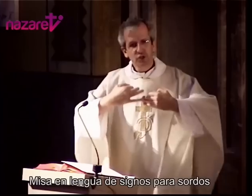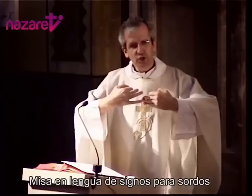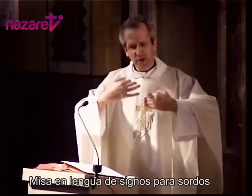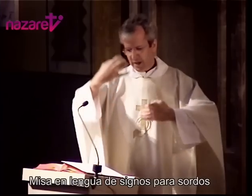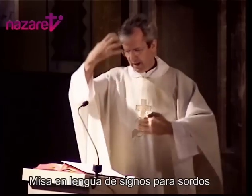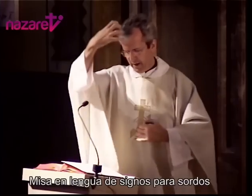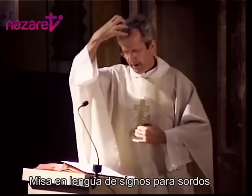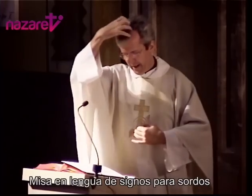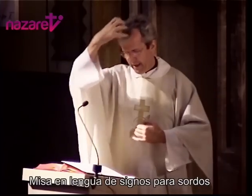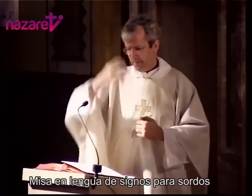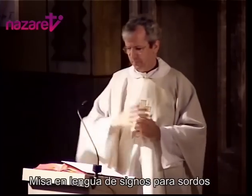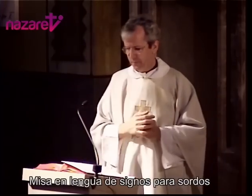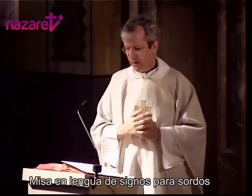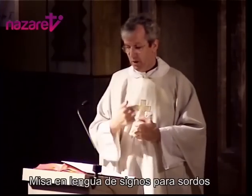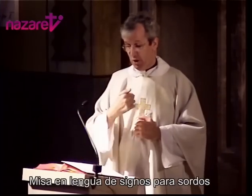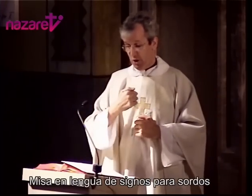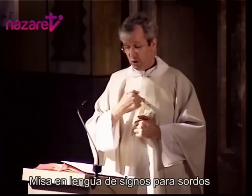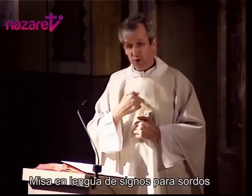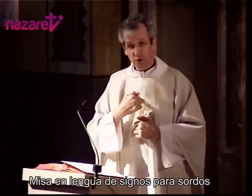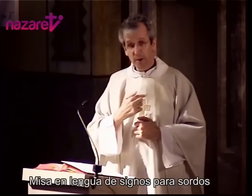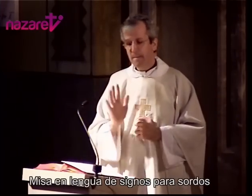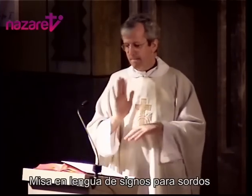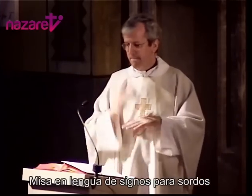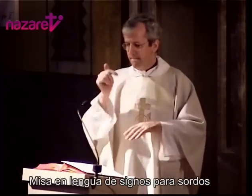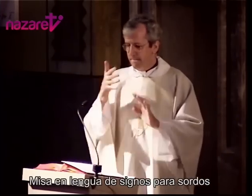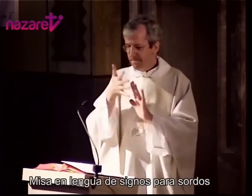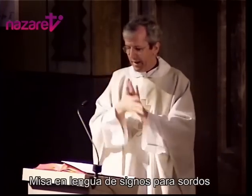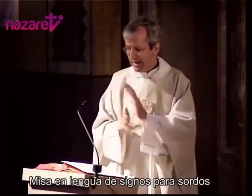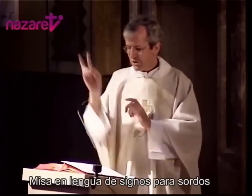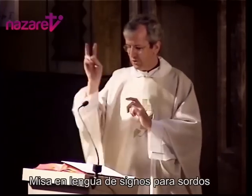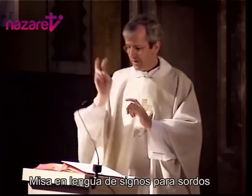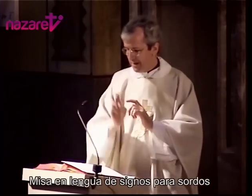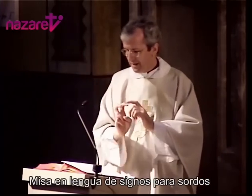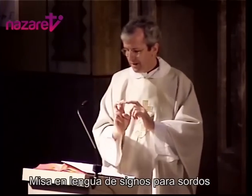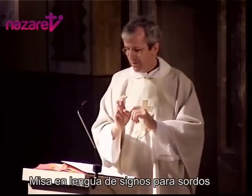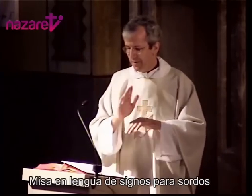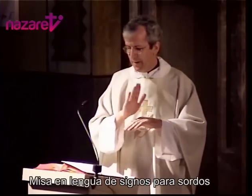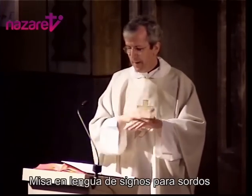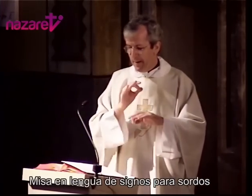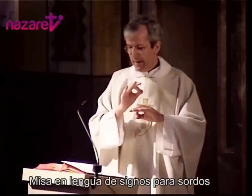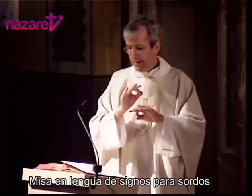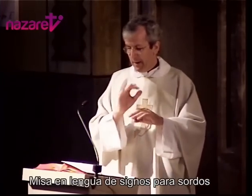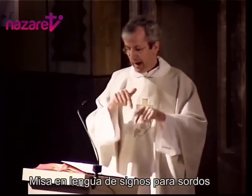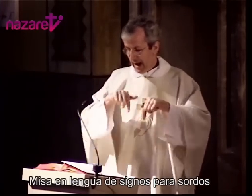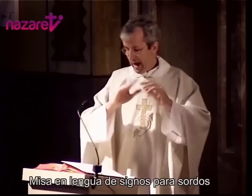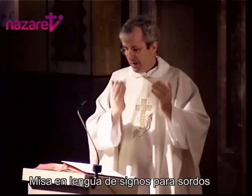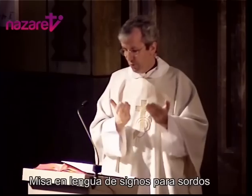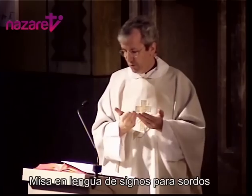soy rey. Yo para eso he venido al mundo